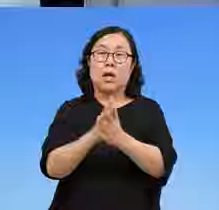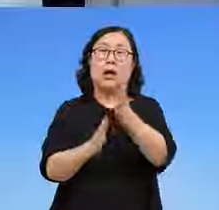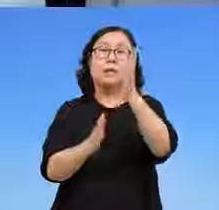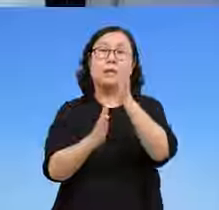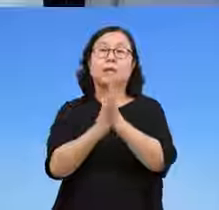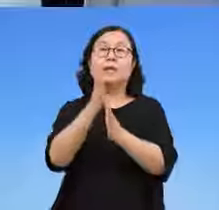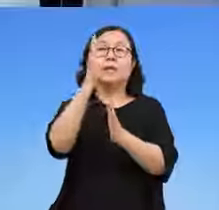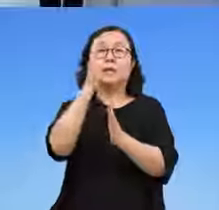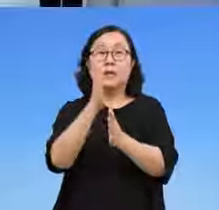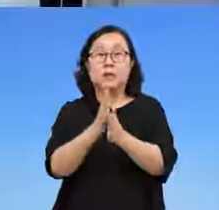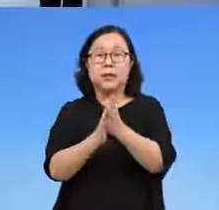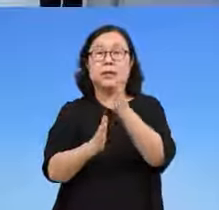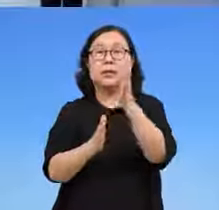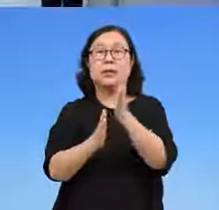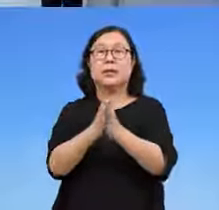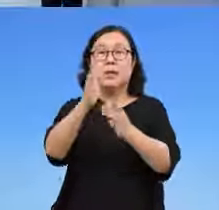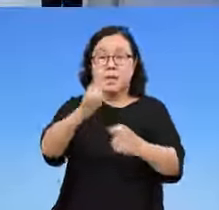없으신